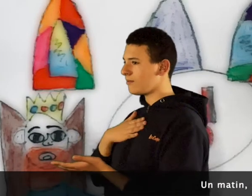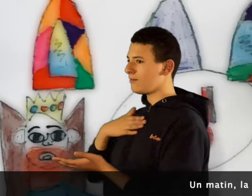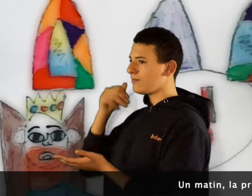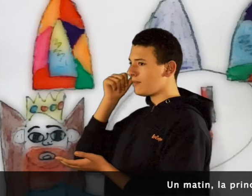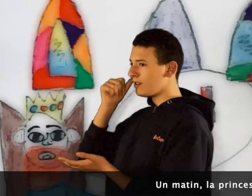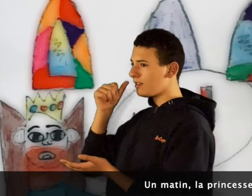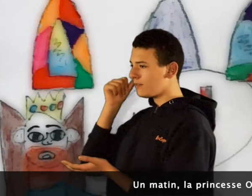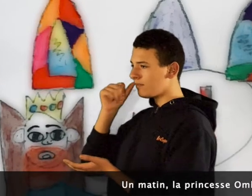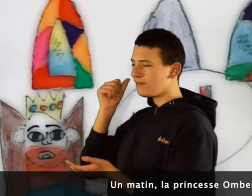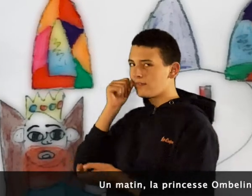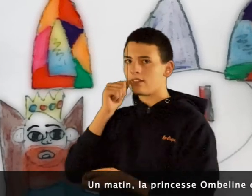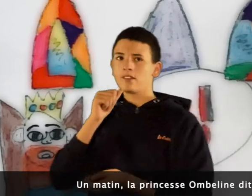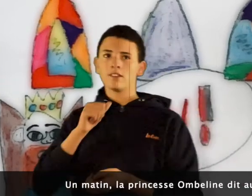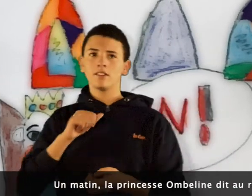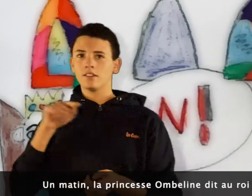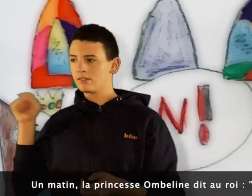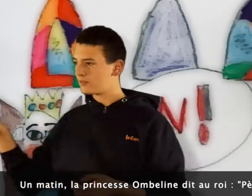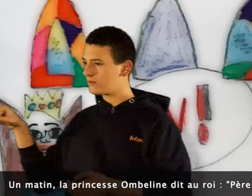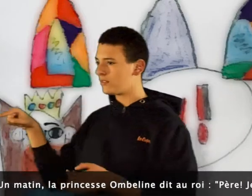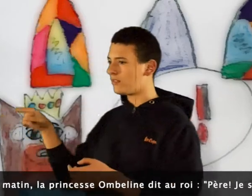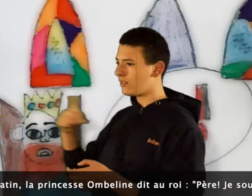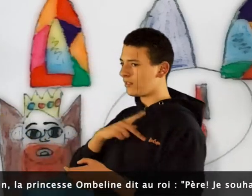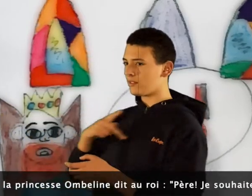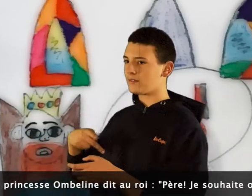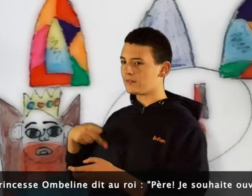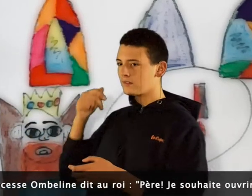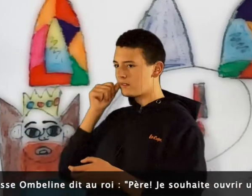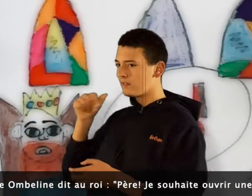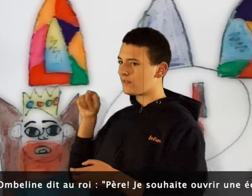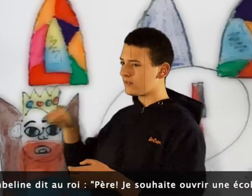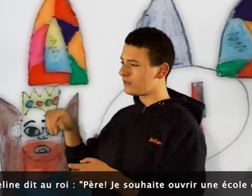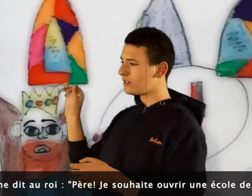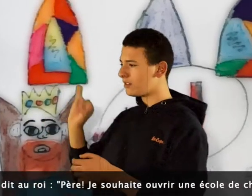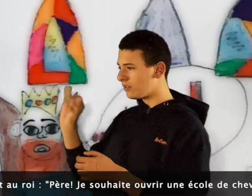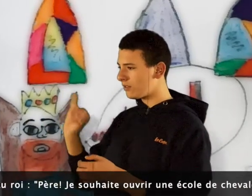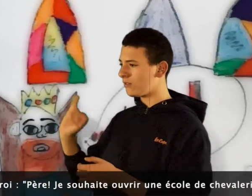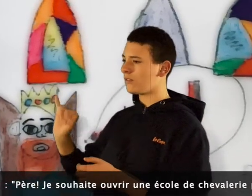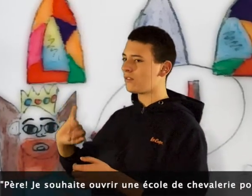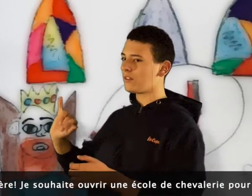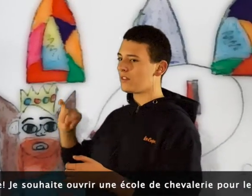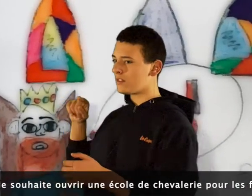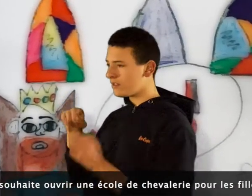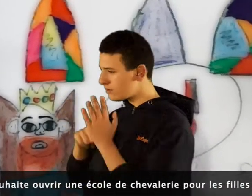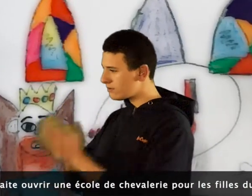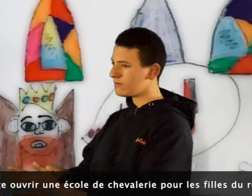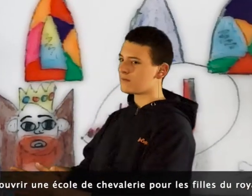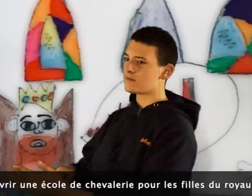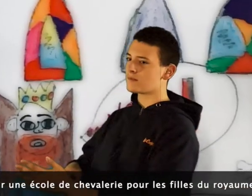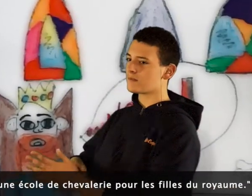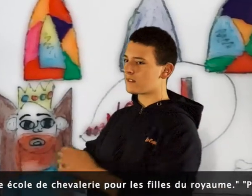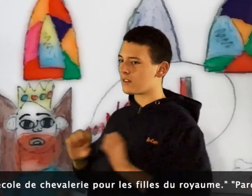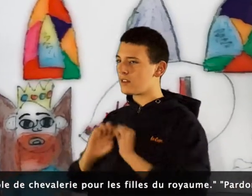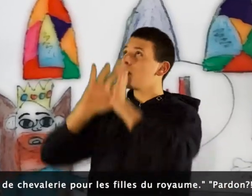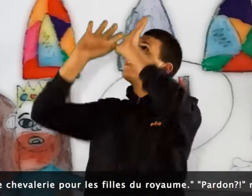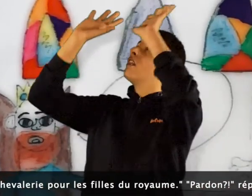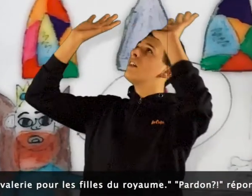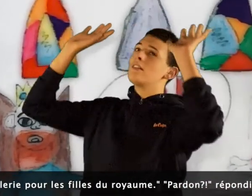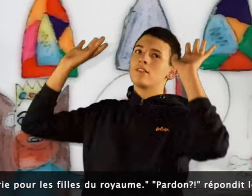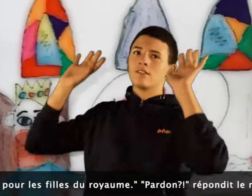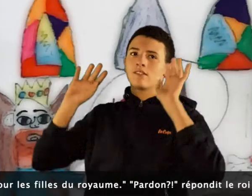Un matin, la princesse Ombeline dit au roi : « Père, je souhaite ouvrir une école de chevalerie pour les filles du royaume. »